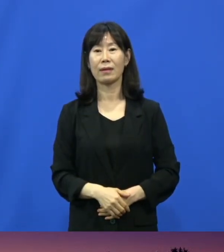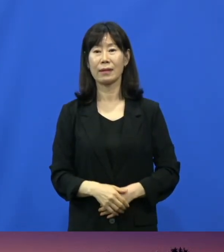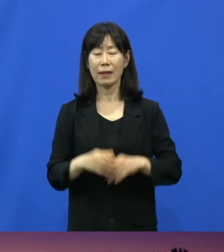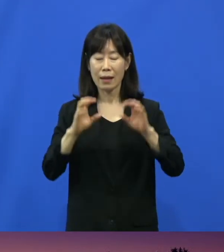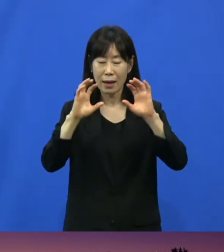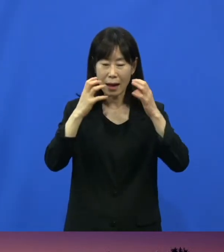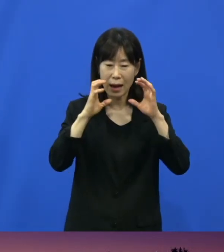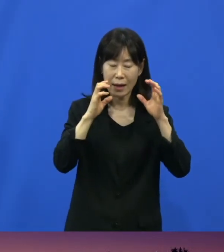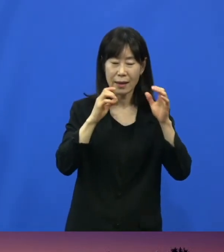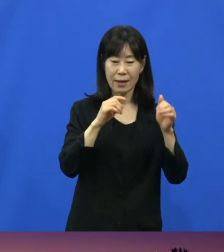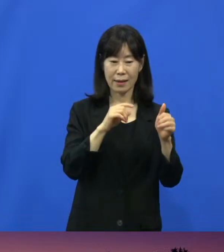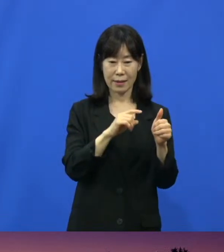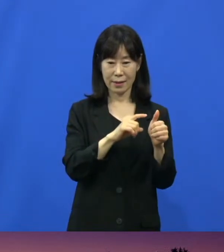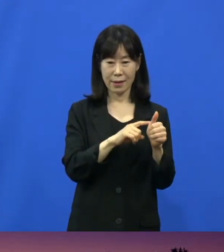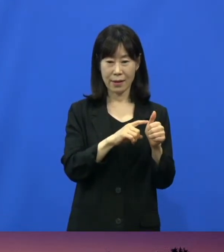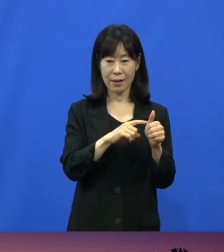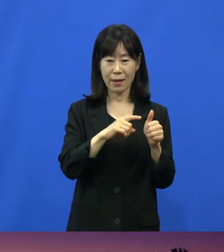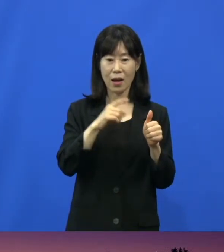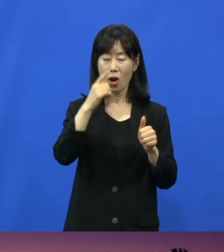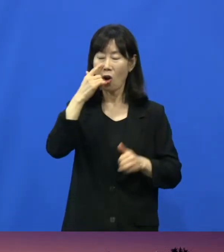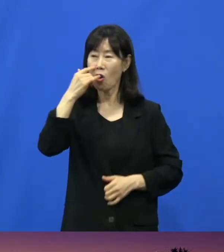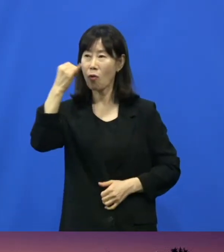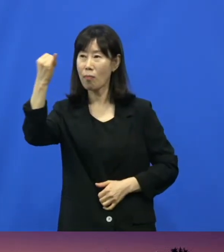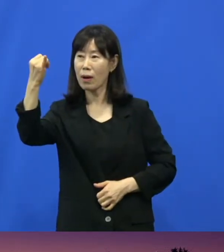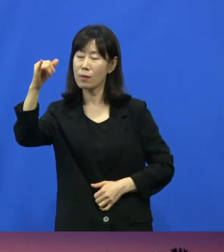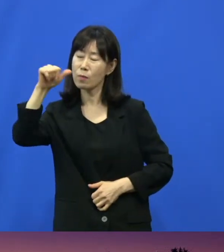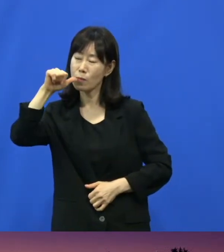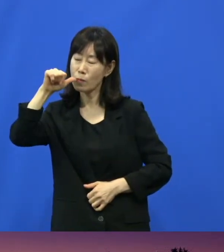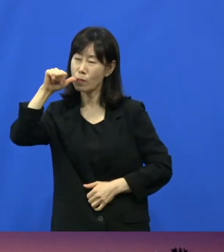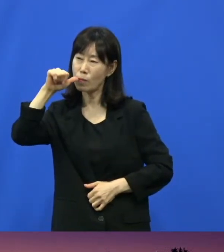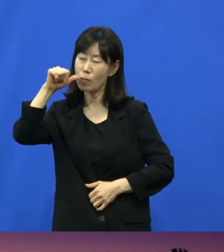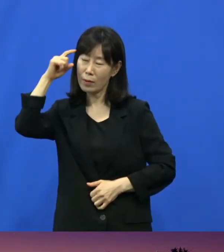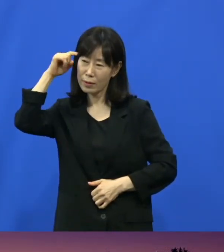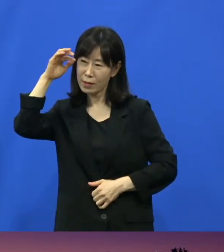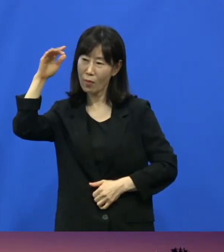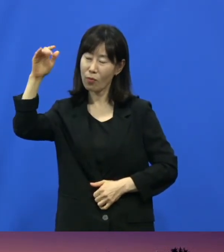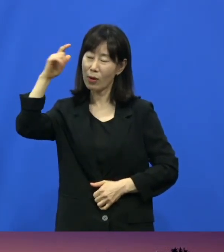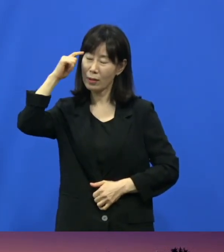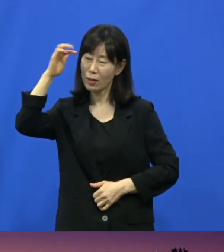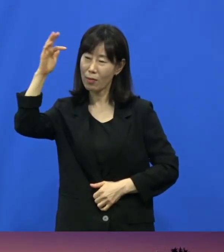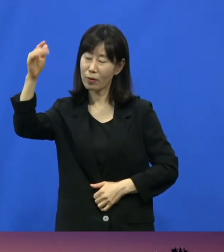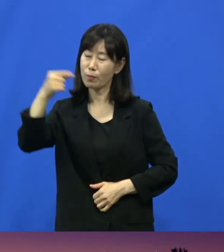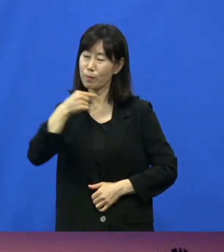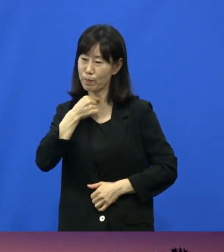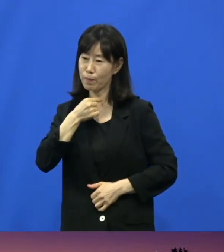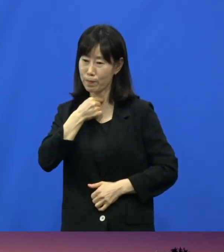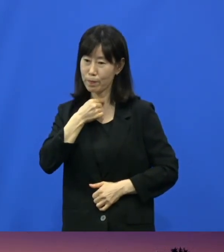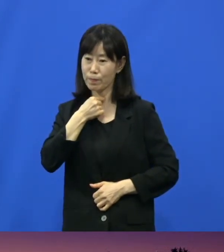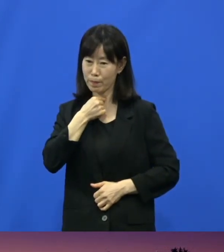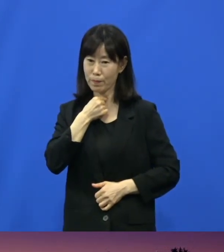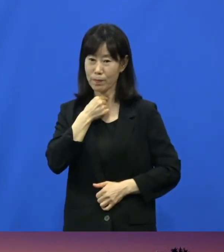아이들이 엄마의 젖을 얼마나 사모합니까? 얼마나 사모합니까?